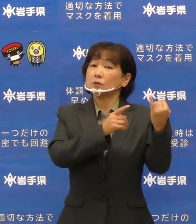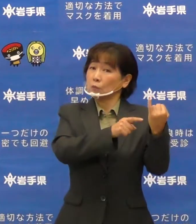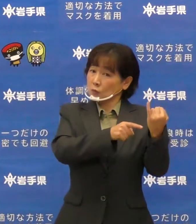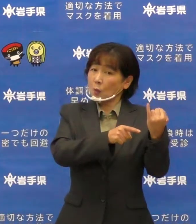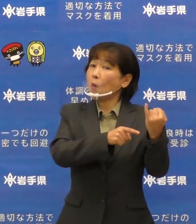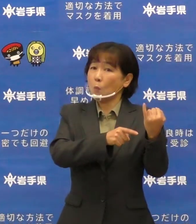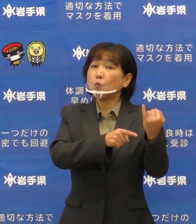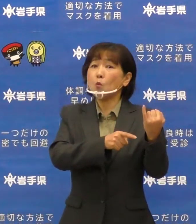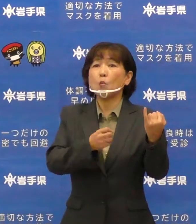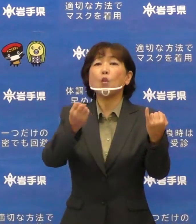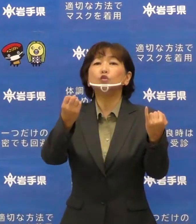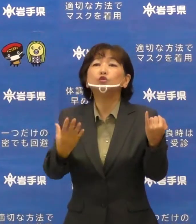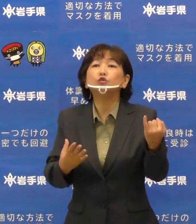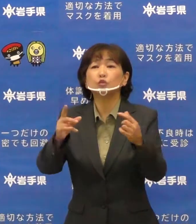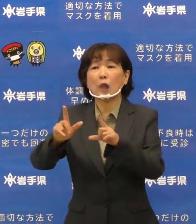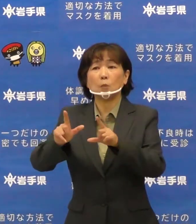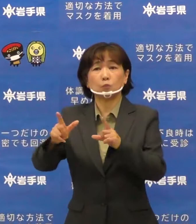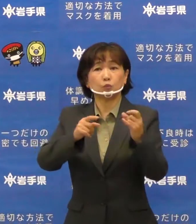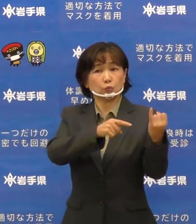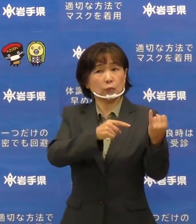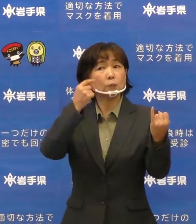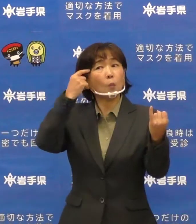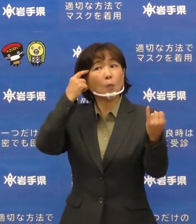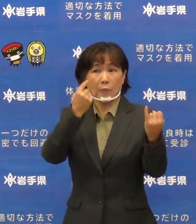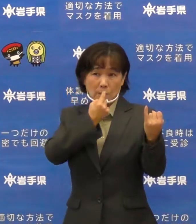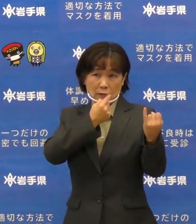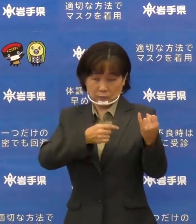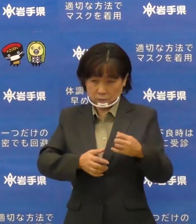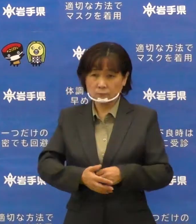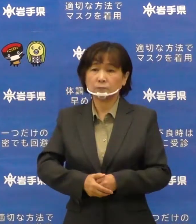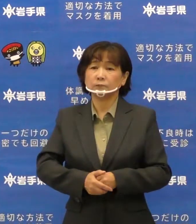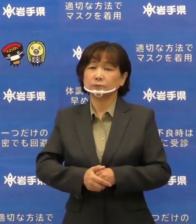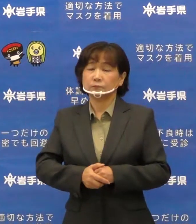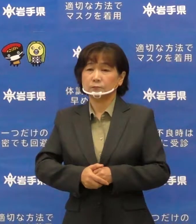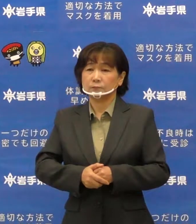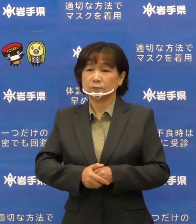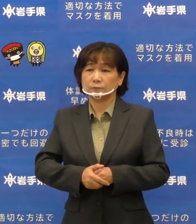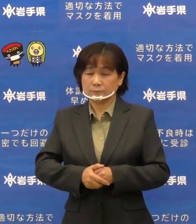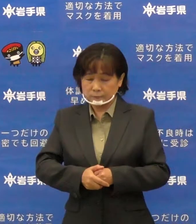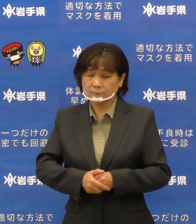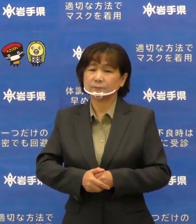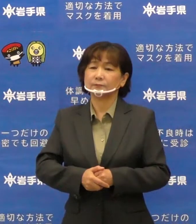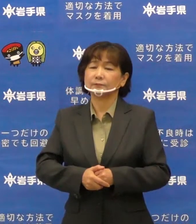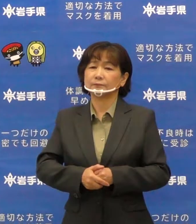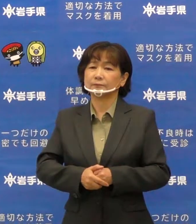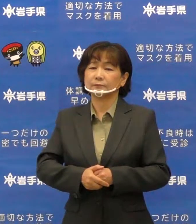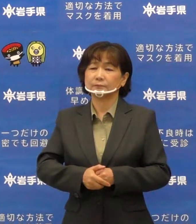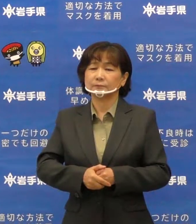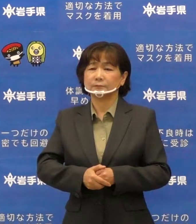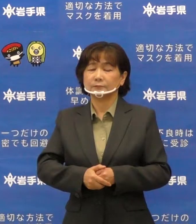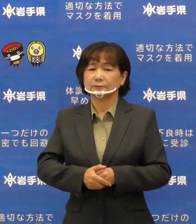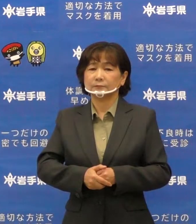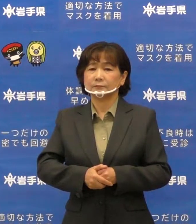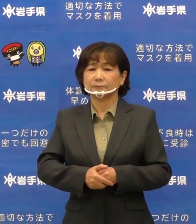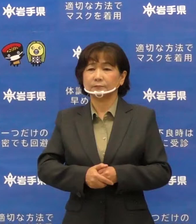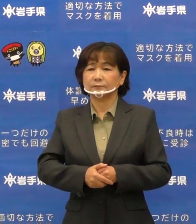じゃないかなと、ニュータイプになっている人だなと思っています。 ありがとうございます。